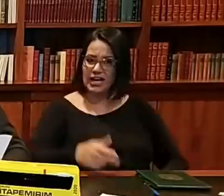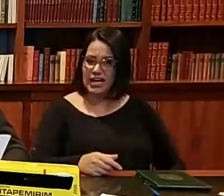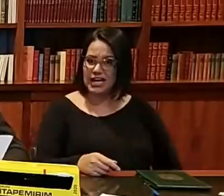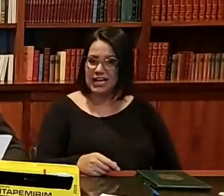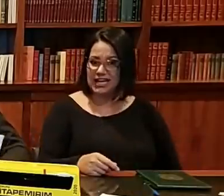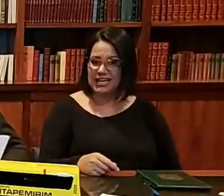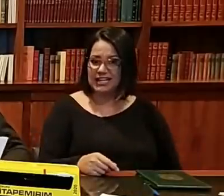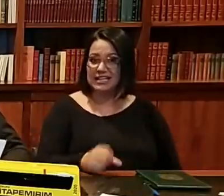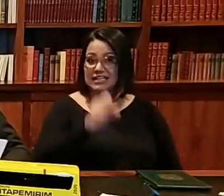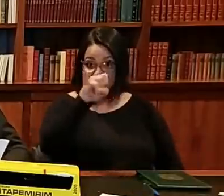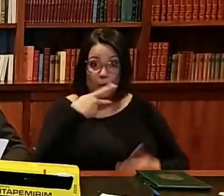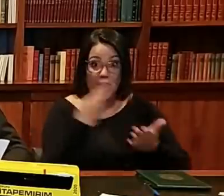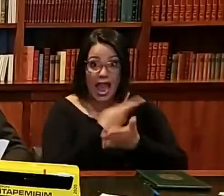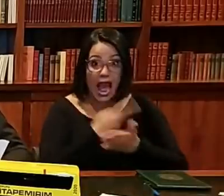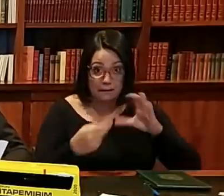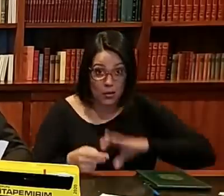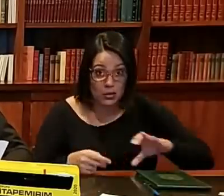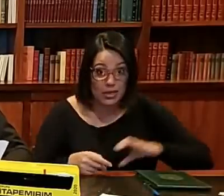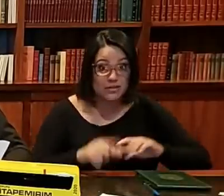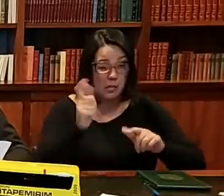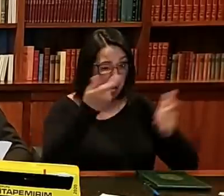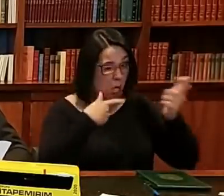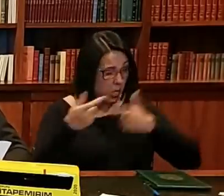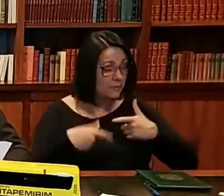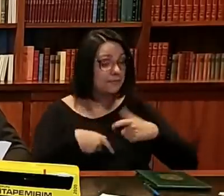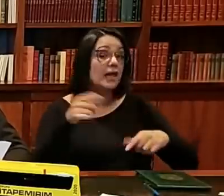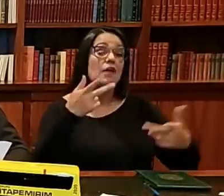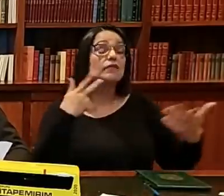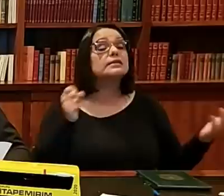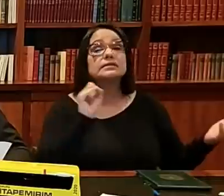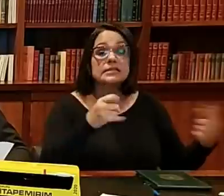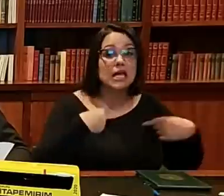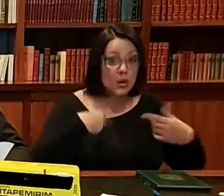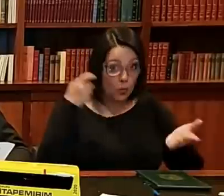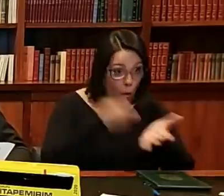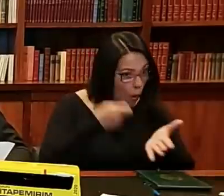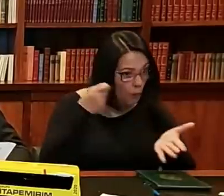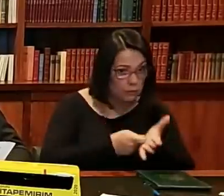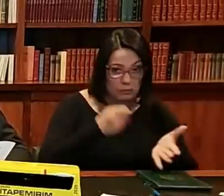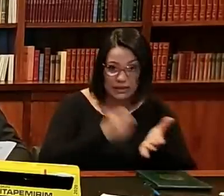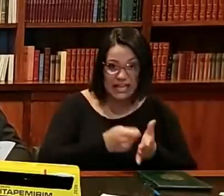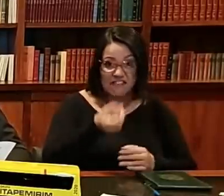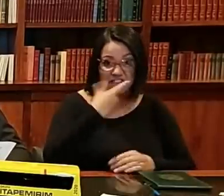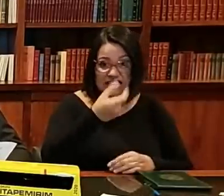pessoal. Então o pessoal me fuzila. Fui eu que falei, no que depender de mim, não será obrigatória.